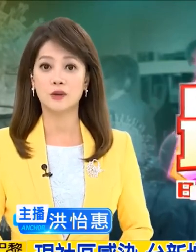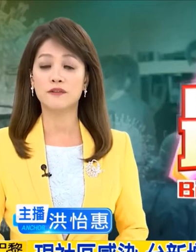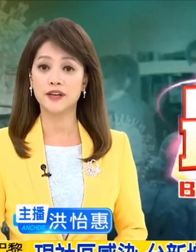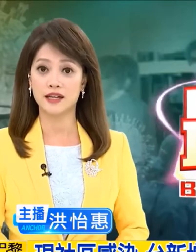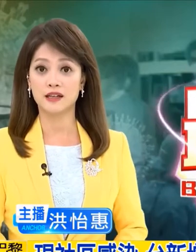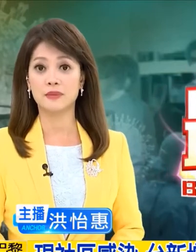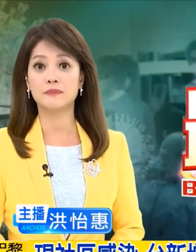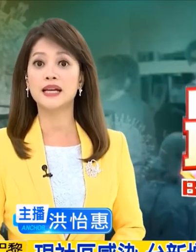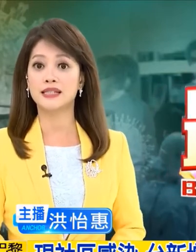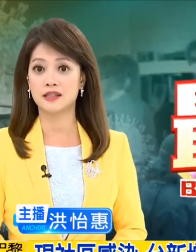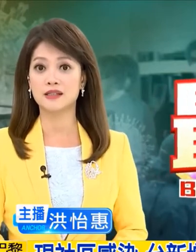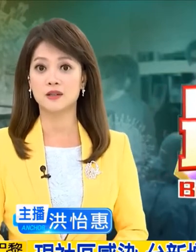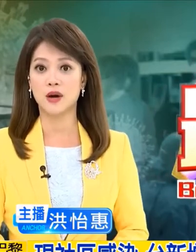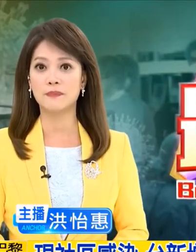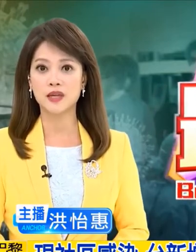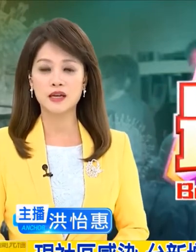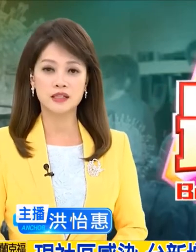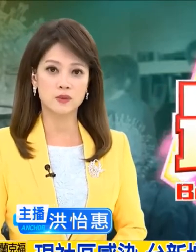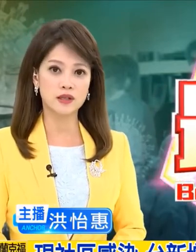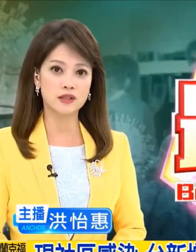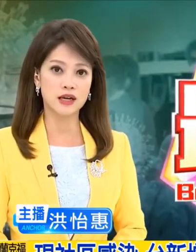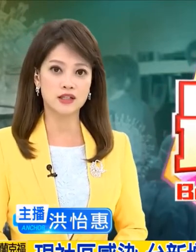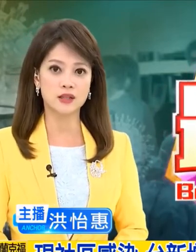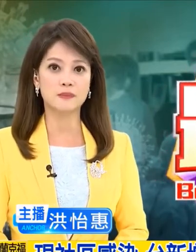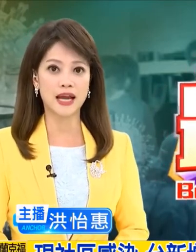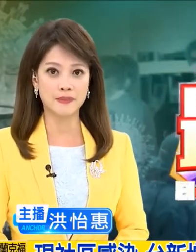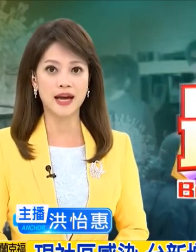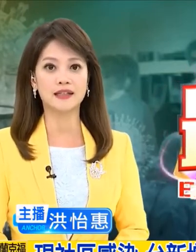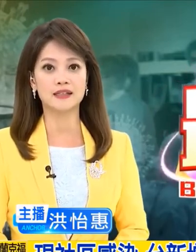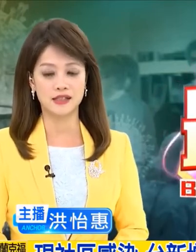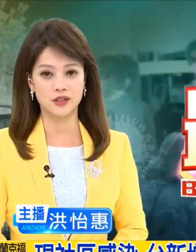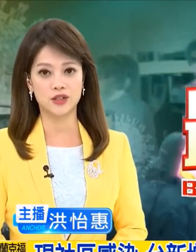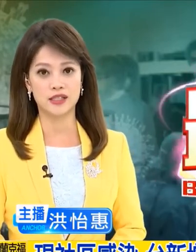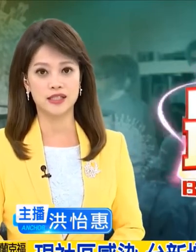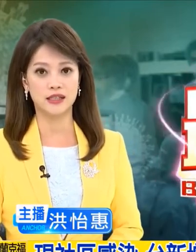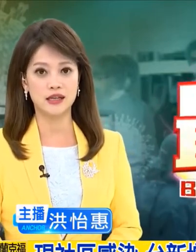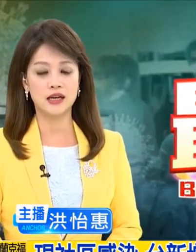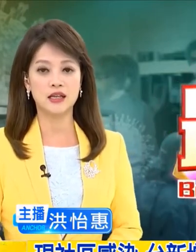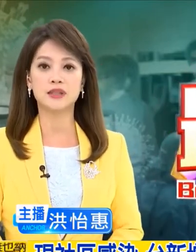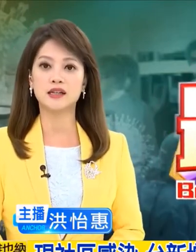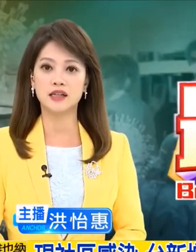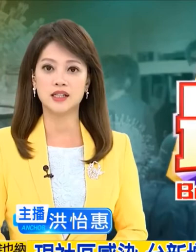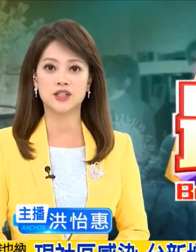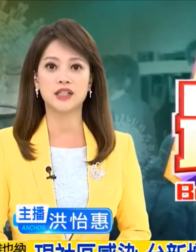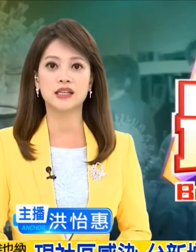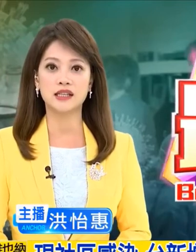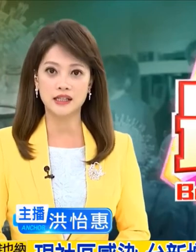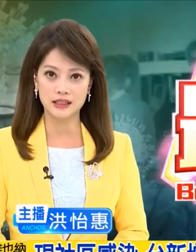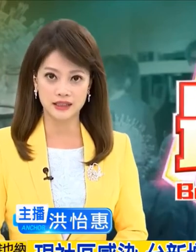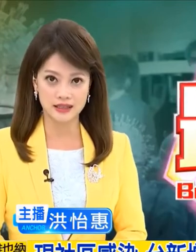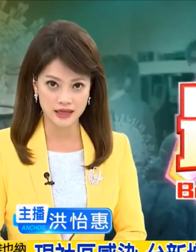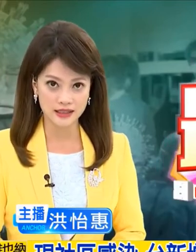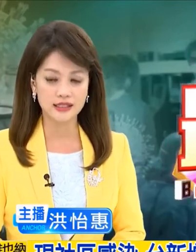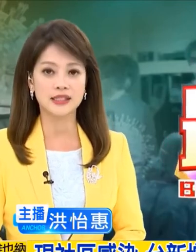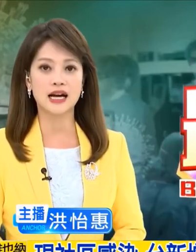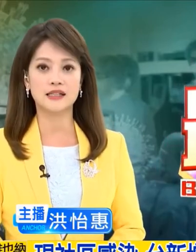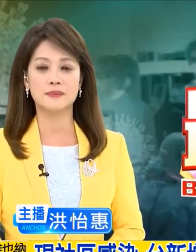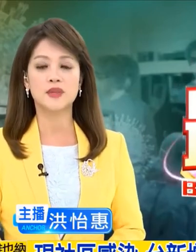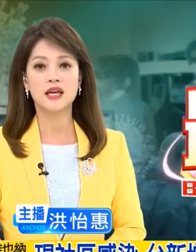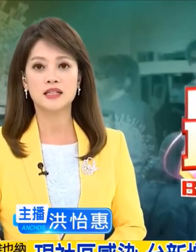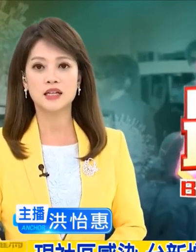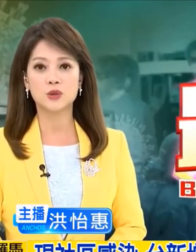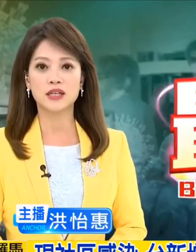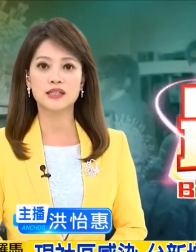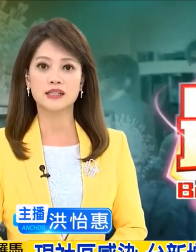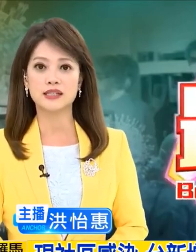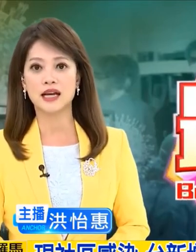血，因为肺炎合并败血症死亡。死亡个案是白牌的计程车司机，那么第二例是第一例的男性家